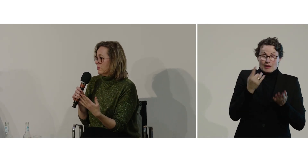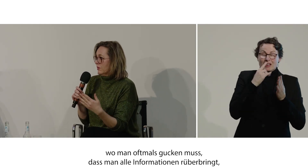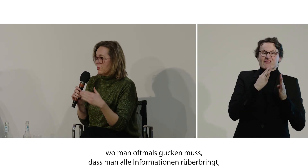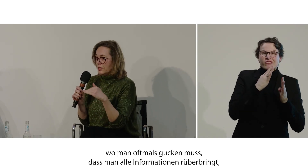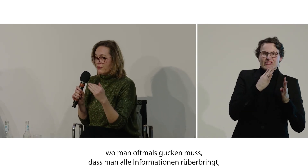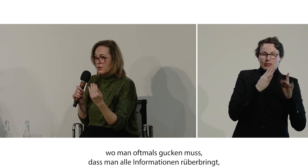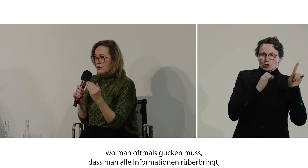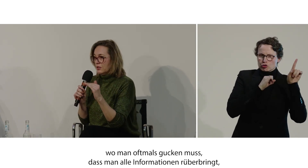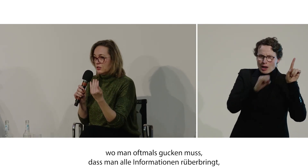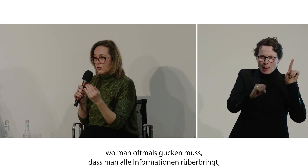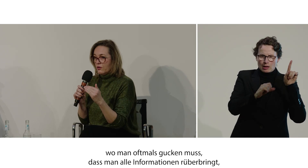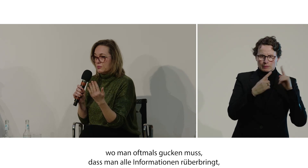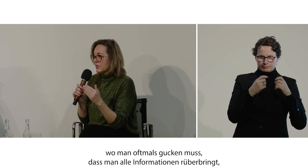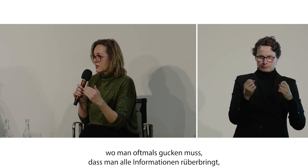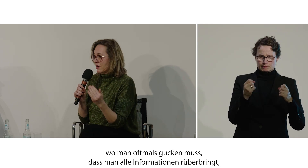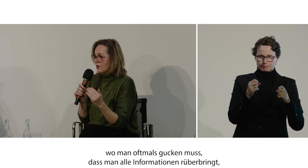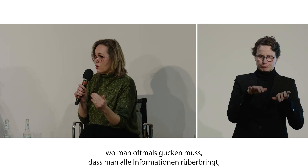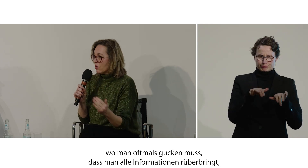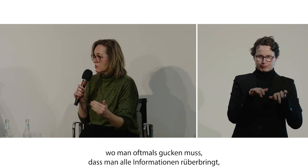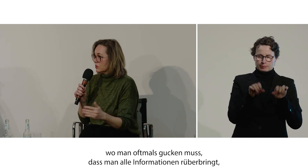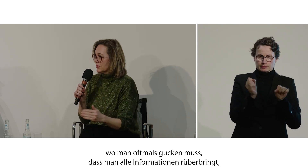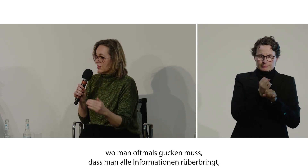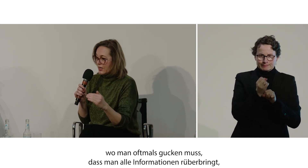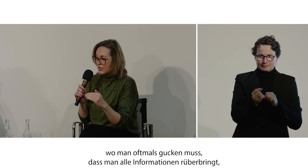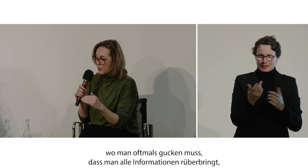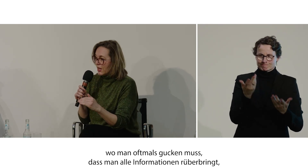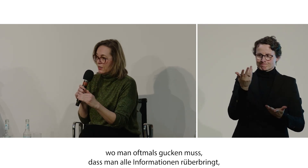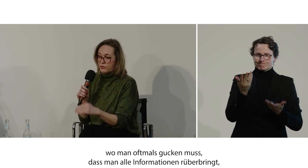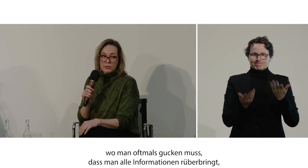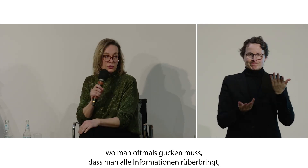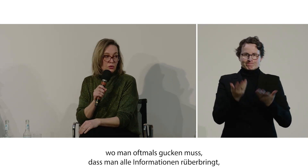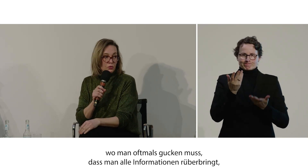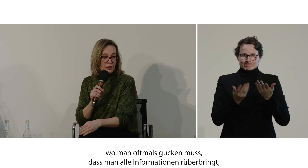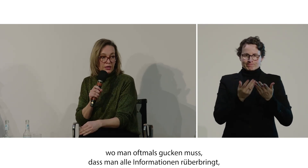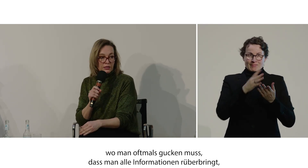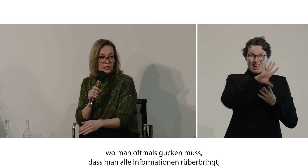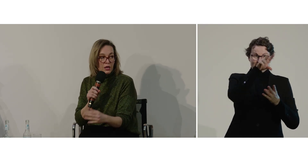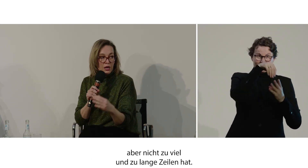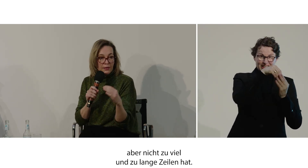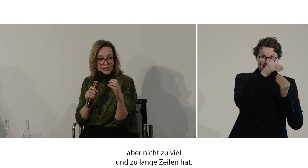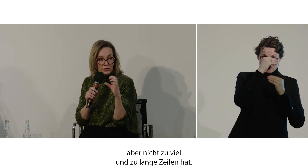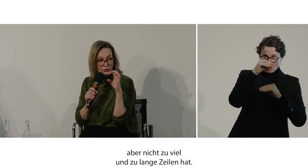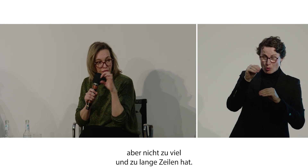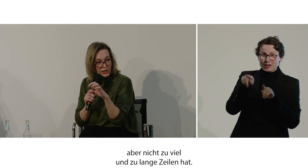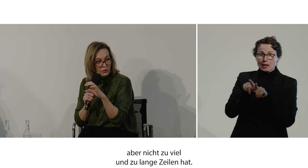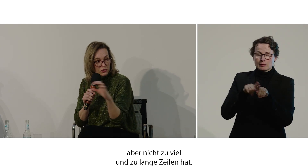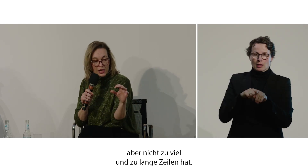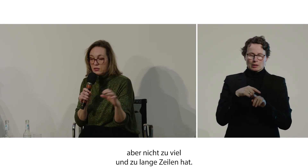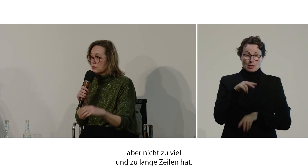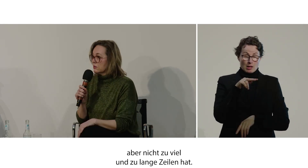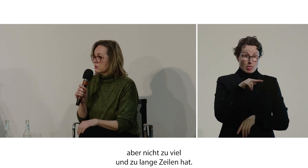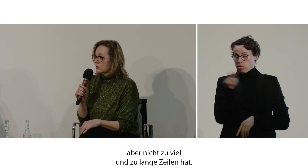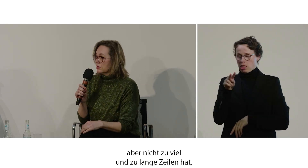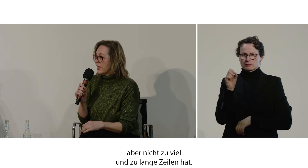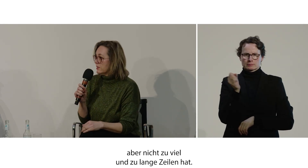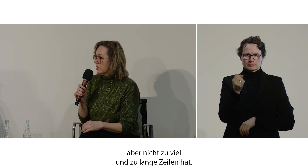man einfach oftmals auch gucken muss, dass man alle Informationen rüberbringt, aber nicht zu viel und zu